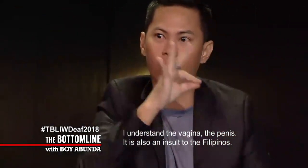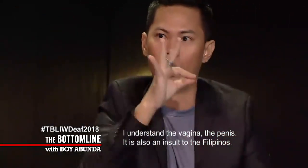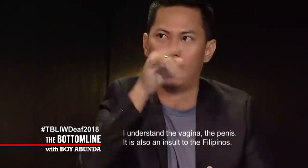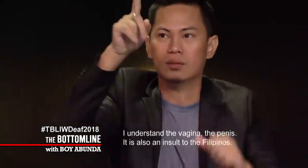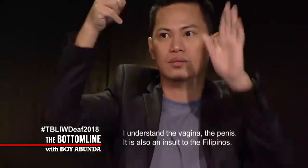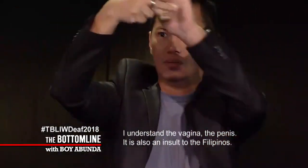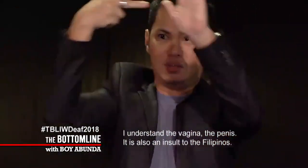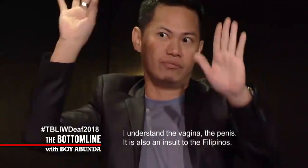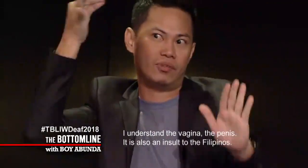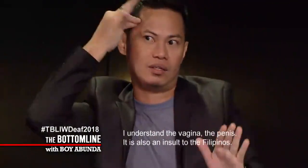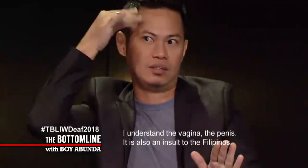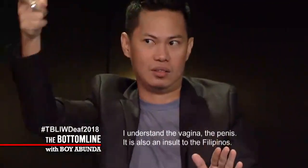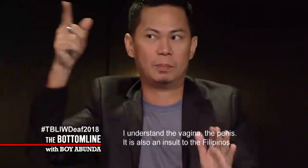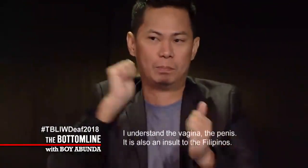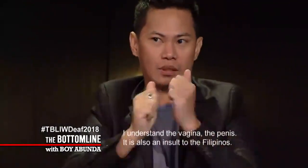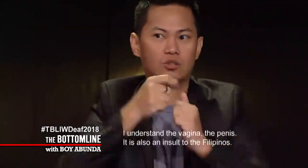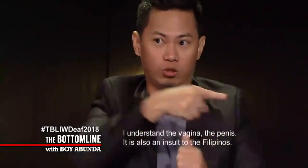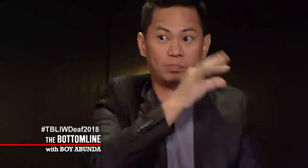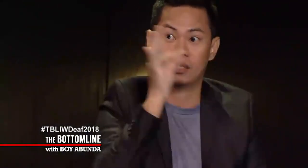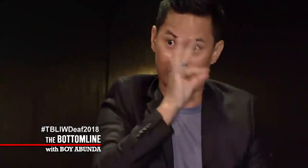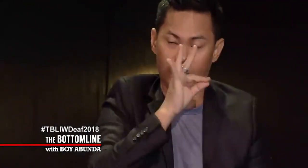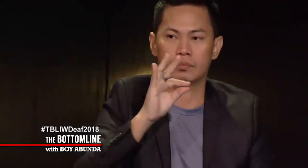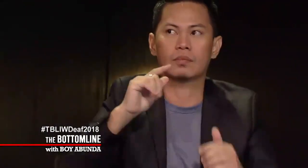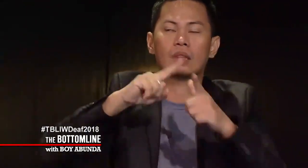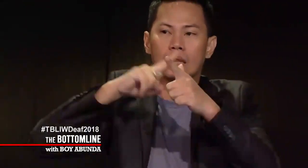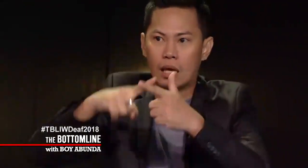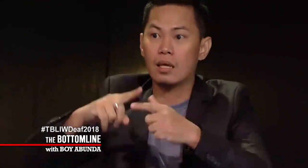Parang insulto na rin yon sa mga Pilipino.